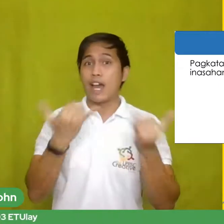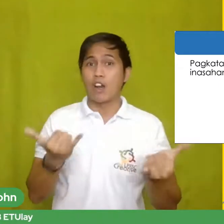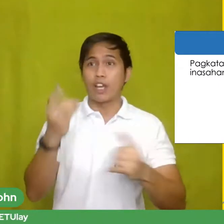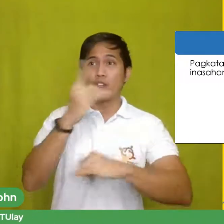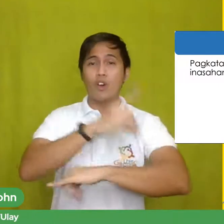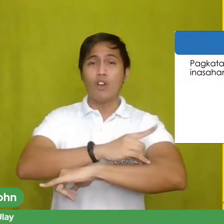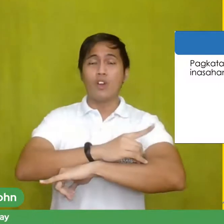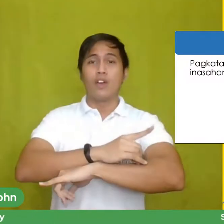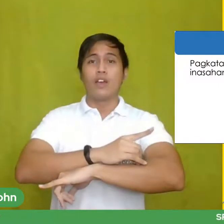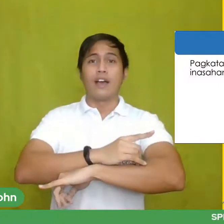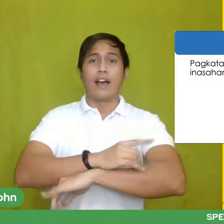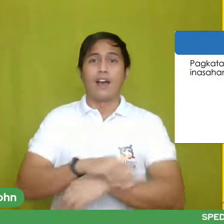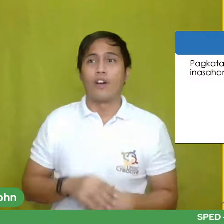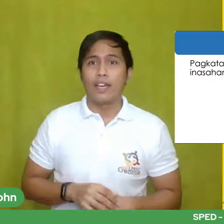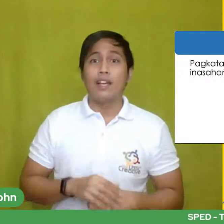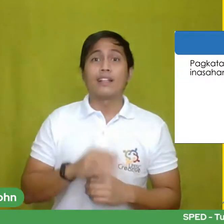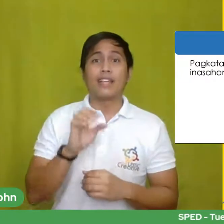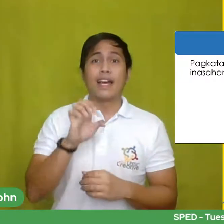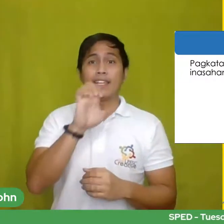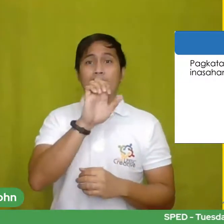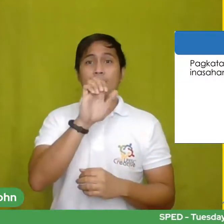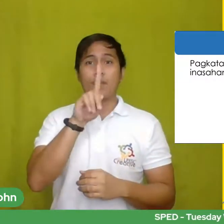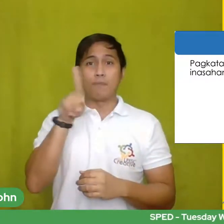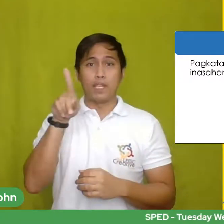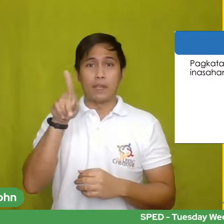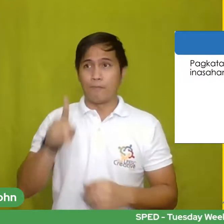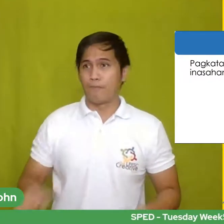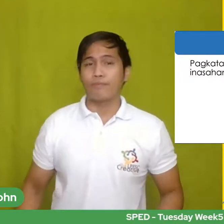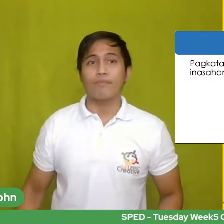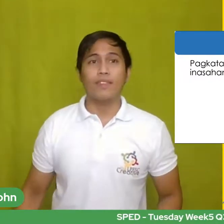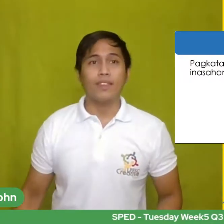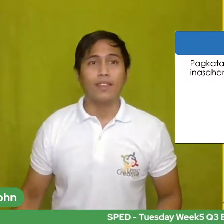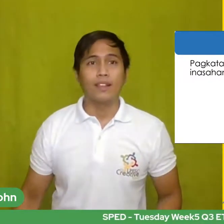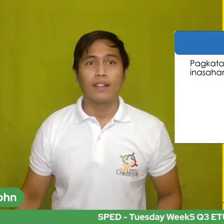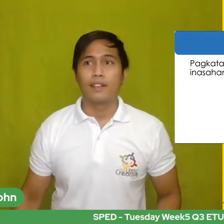araw na ito. Okay? Sa EPP.